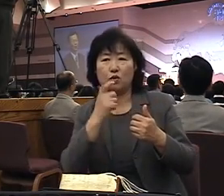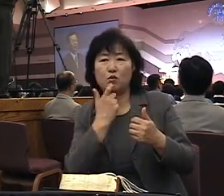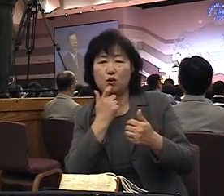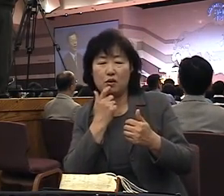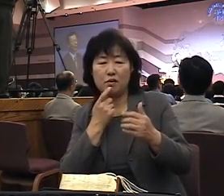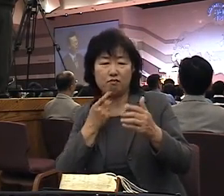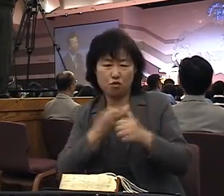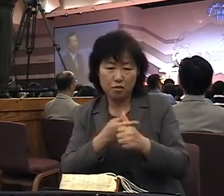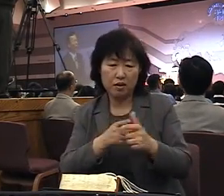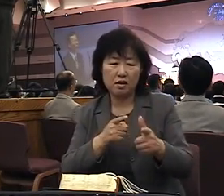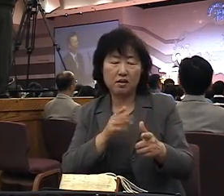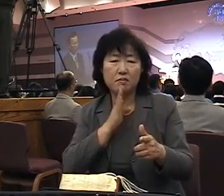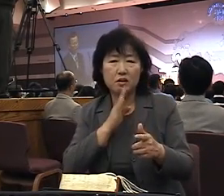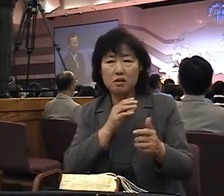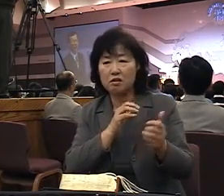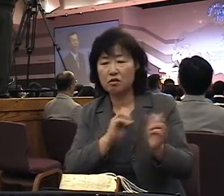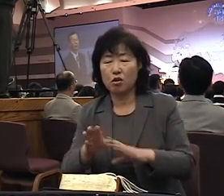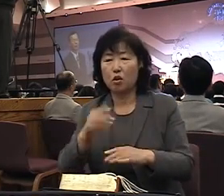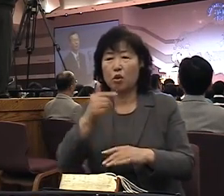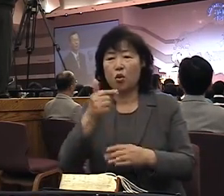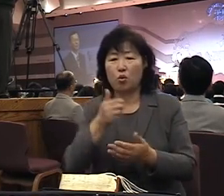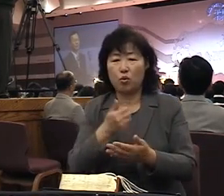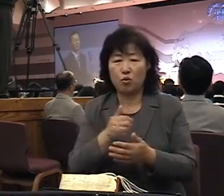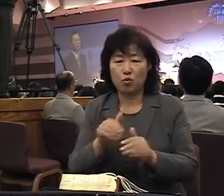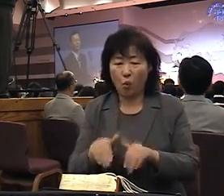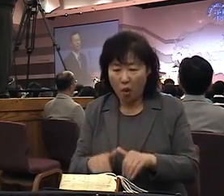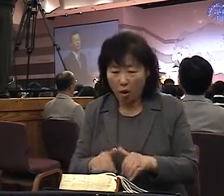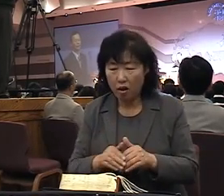없어서 아예 노예로 애국으로 팔아버립니다.